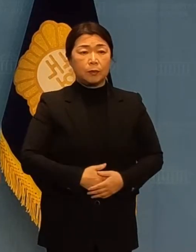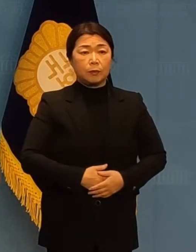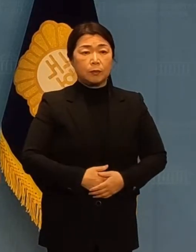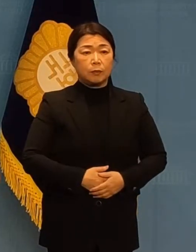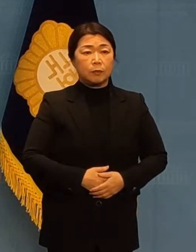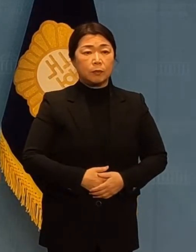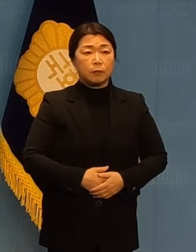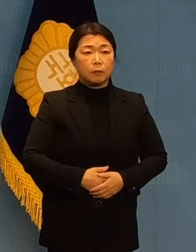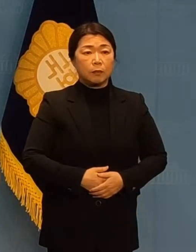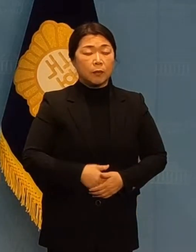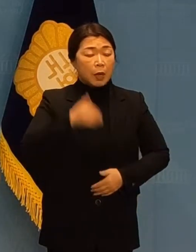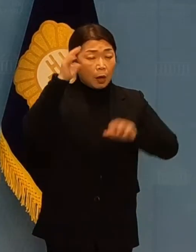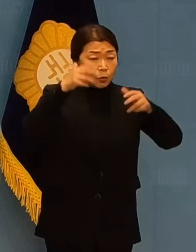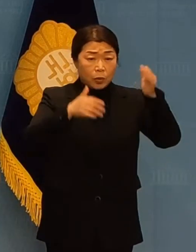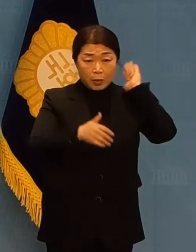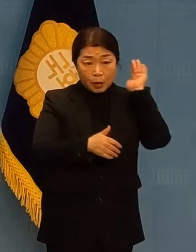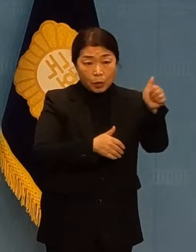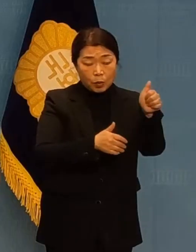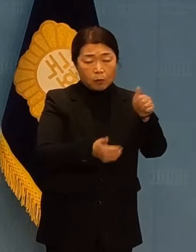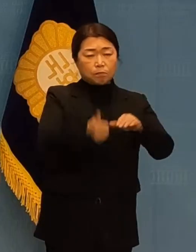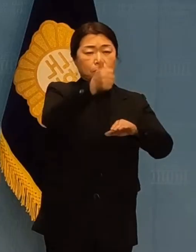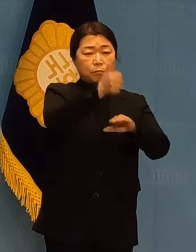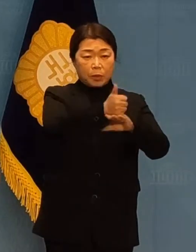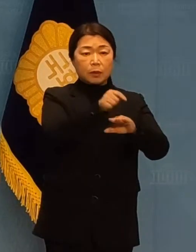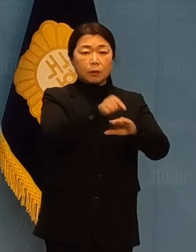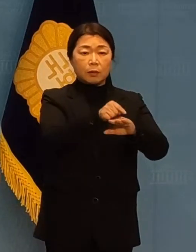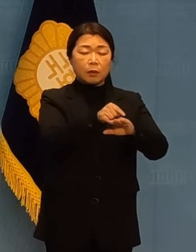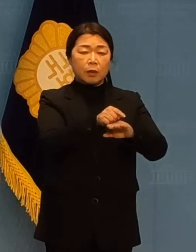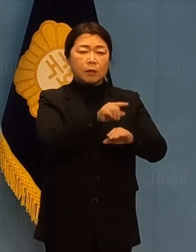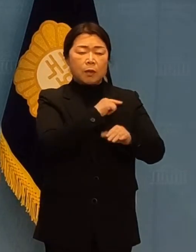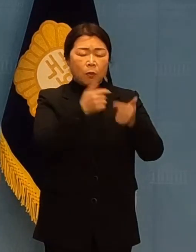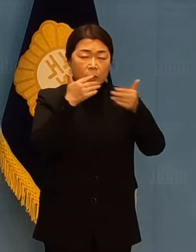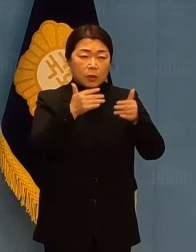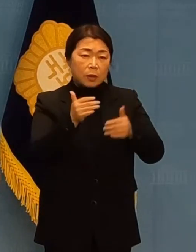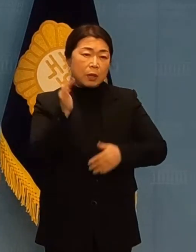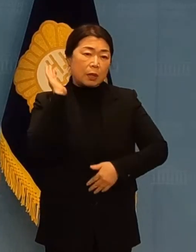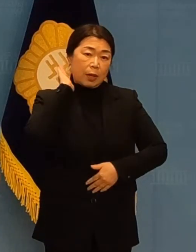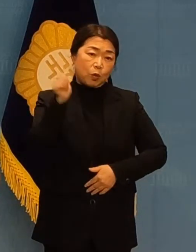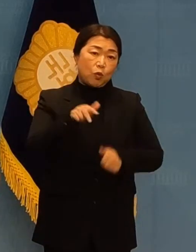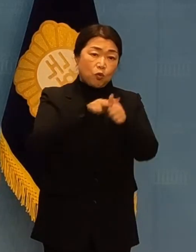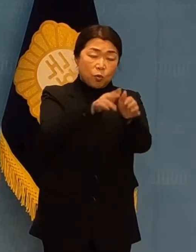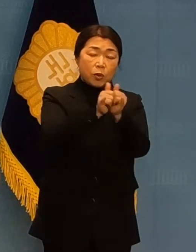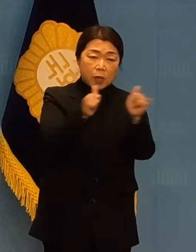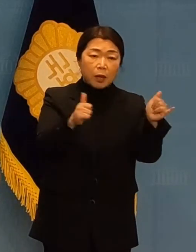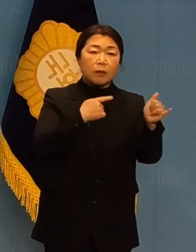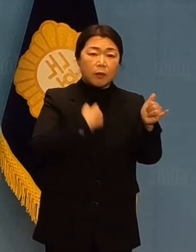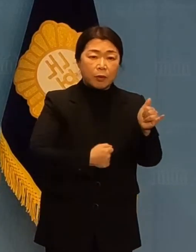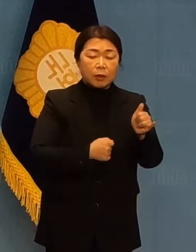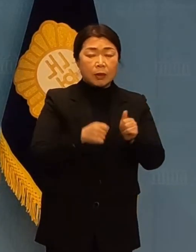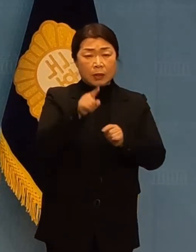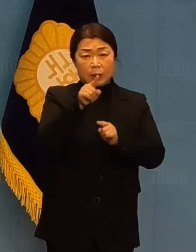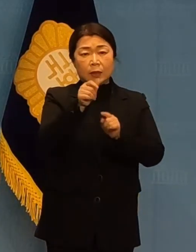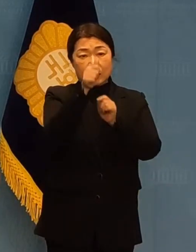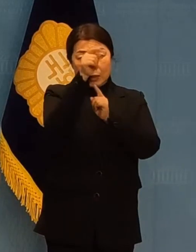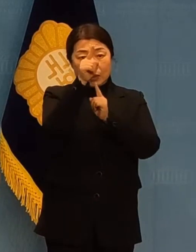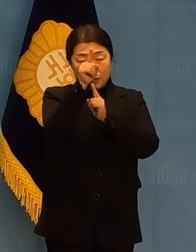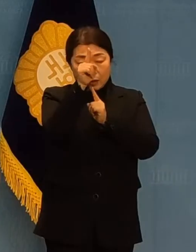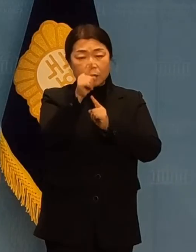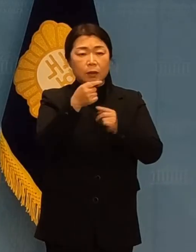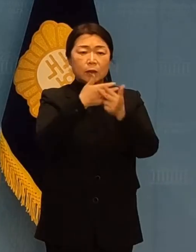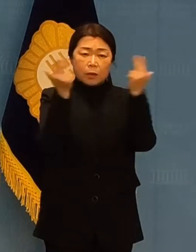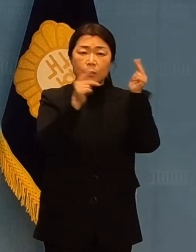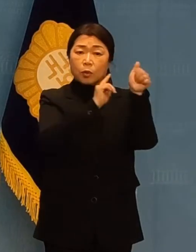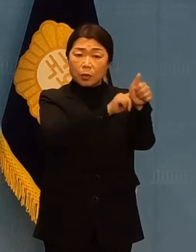이제는 대한민국의 대통령이 된 당시 가장 유력한 대선 후보이자 야당 지도자인